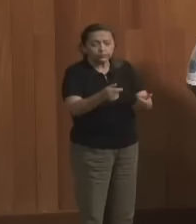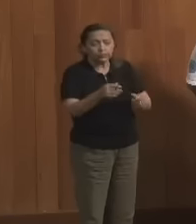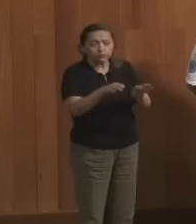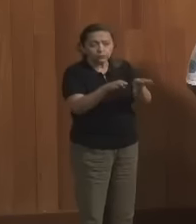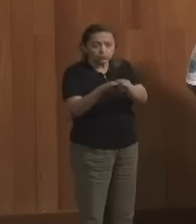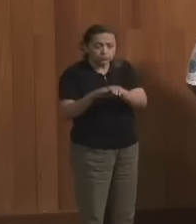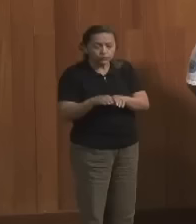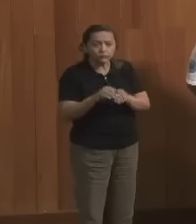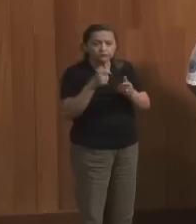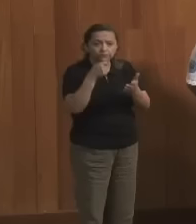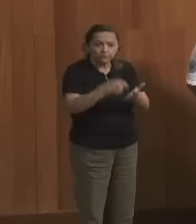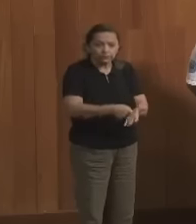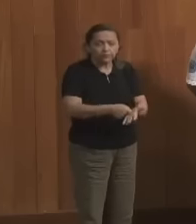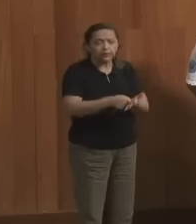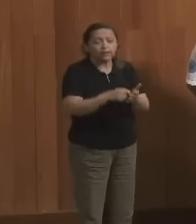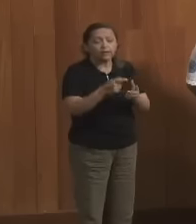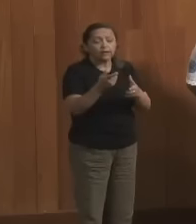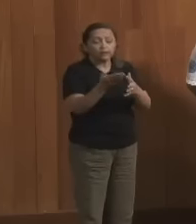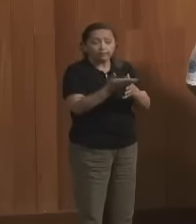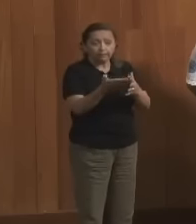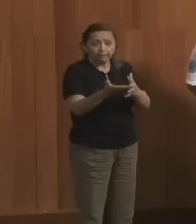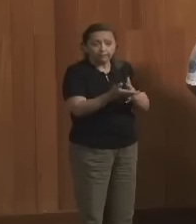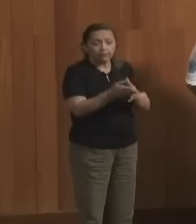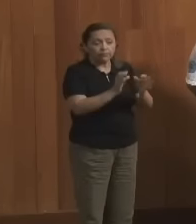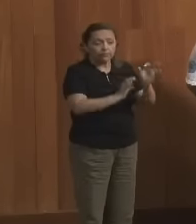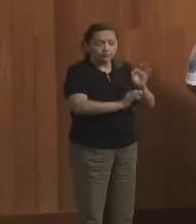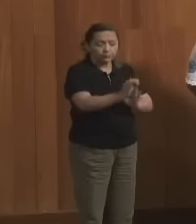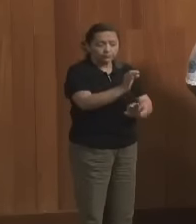comuns firmados entre organizações